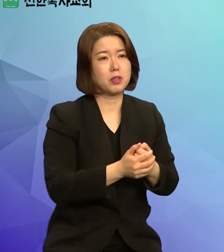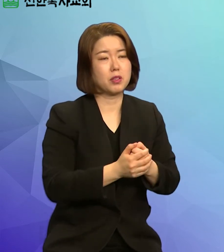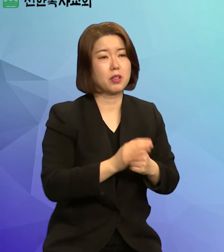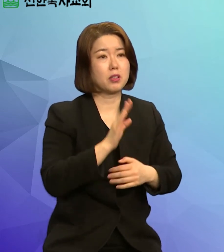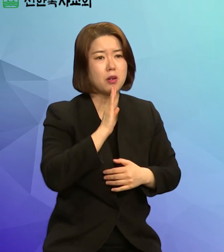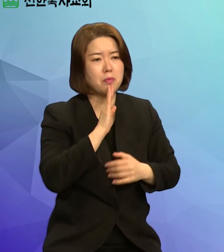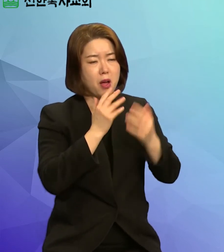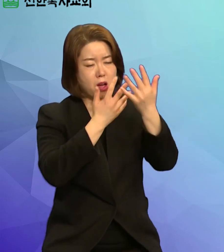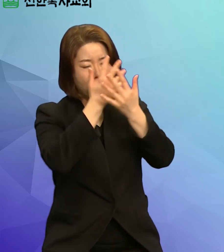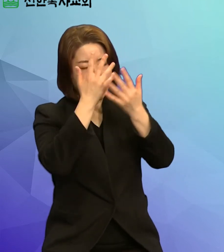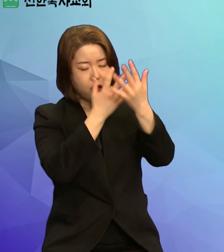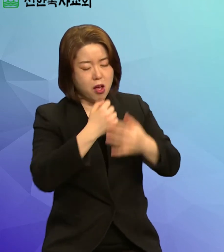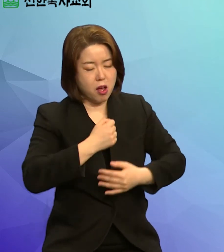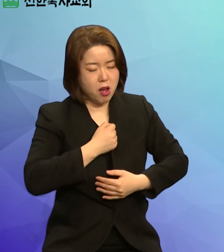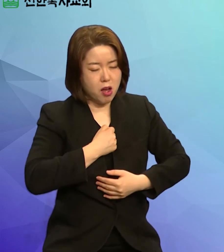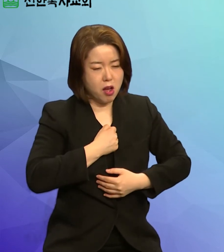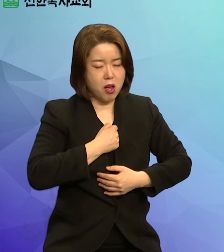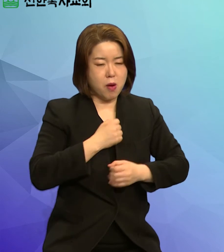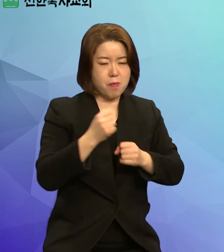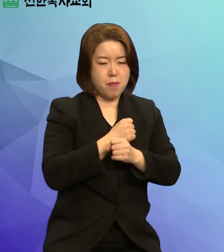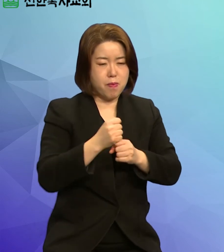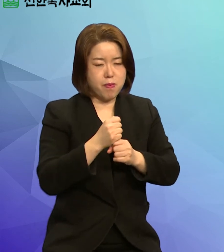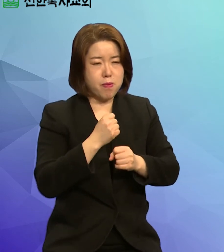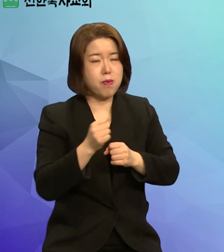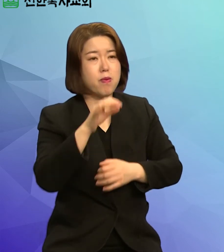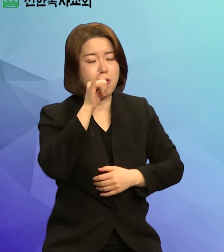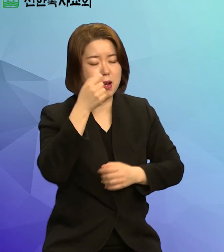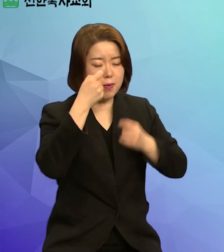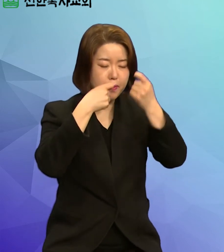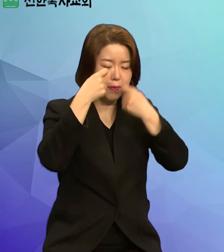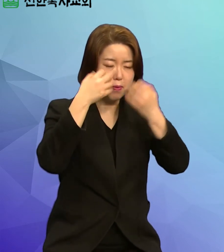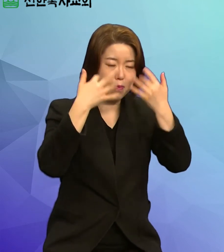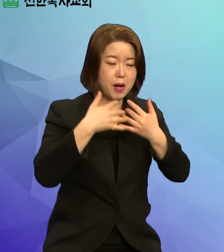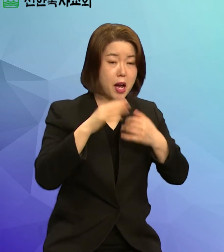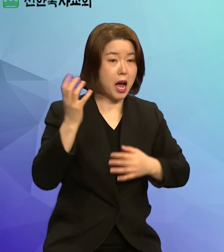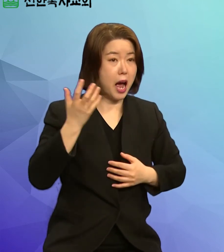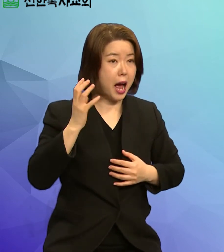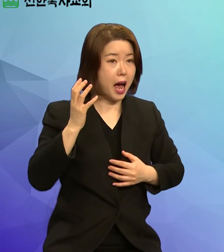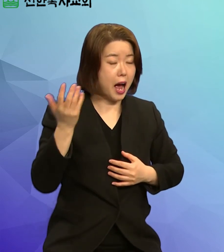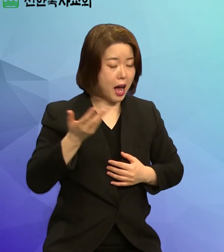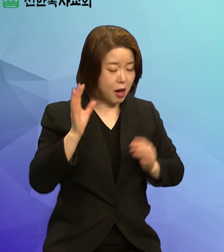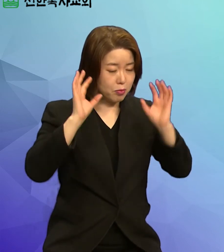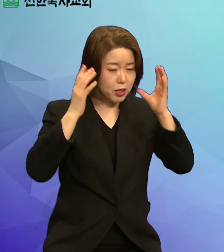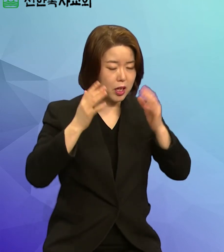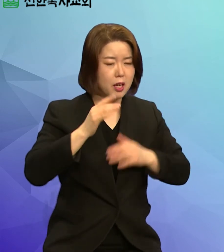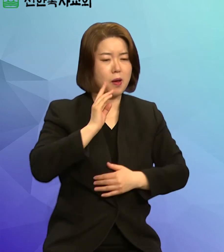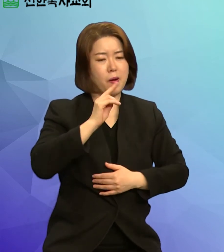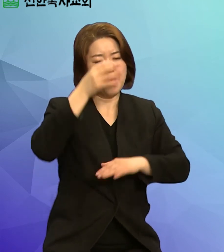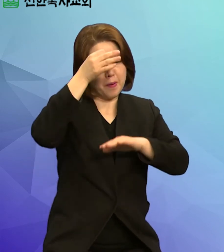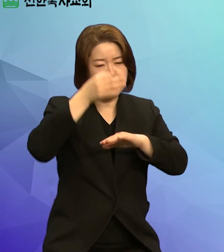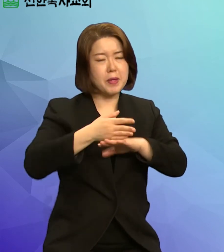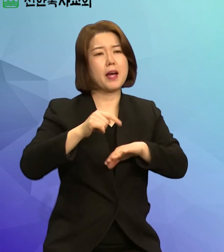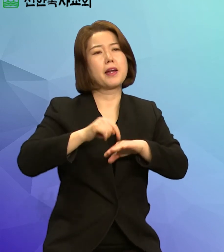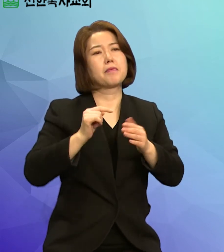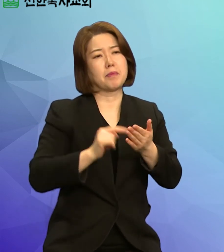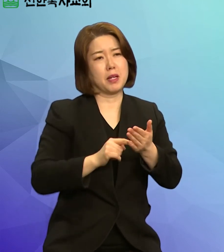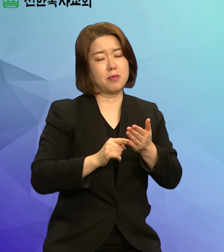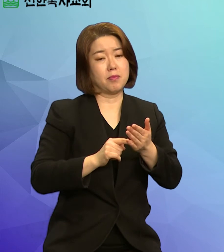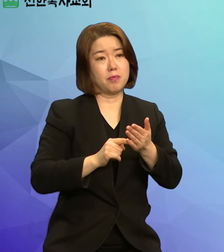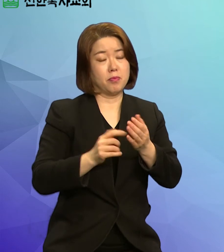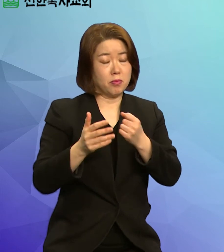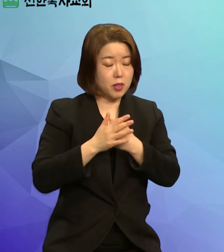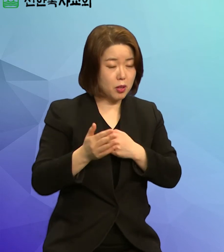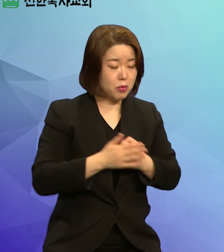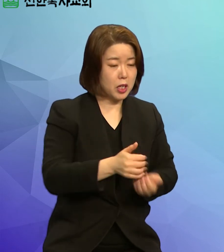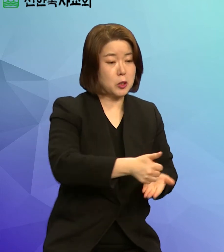앞이 막막하고 가도 오도 못하고 눈물만 흘러서 아픈 아기한테 너무 미안해서 존경하는 목사님한테